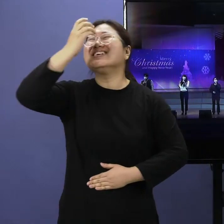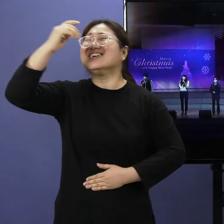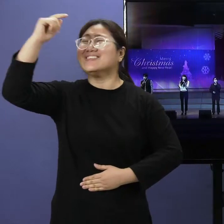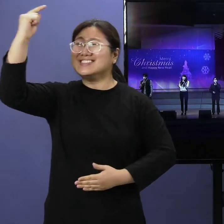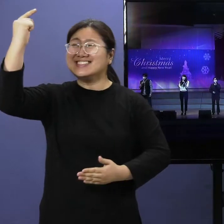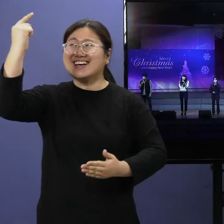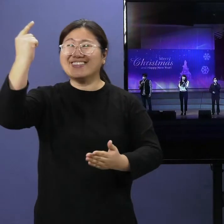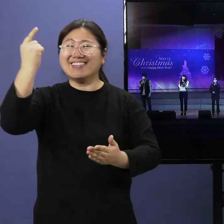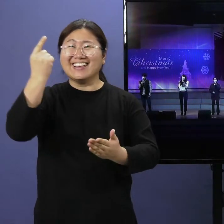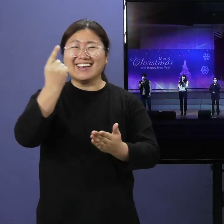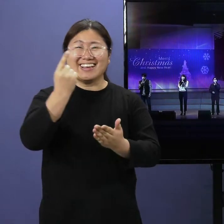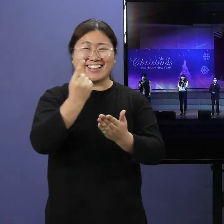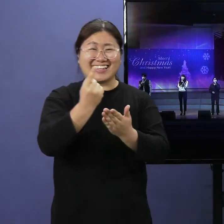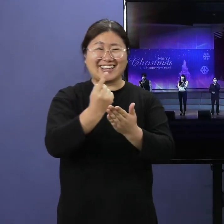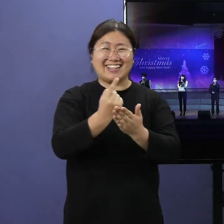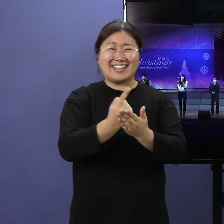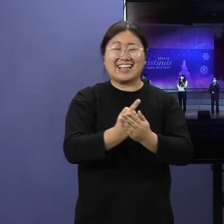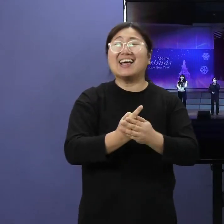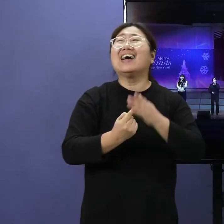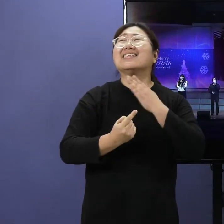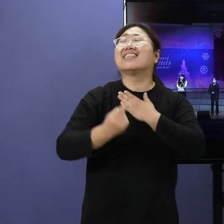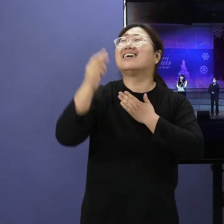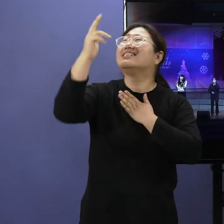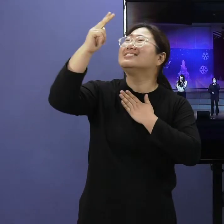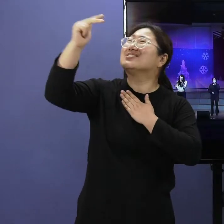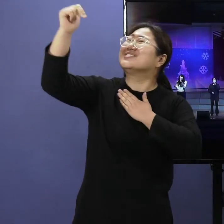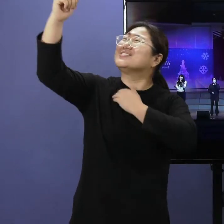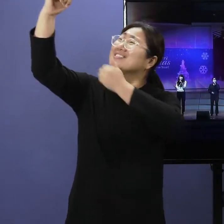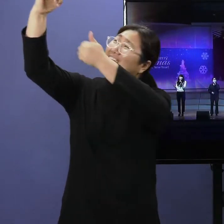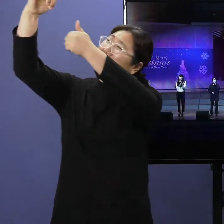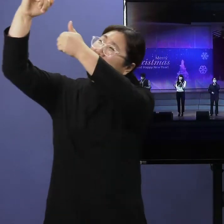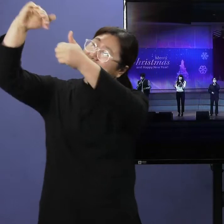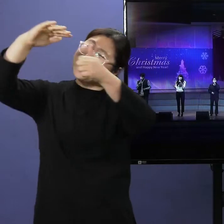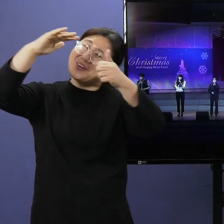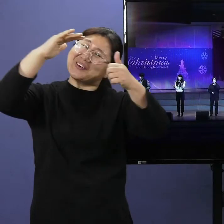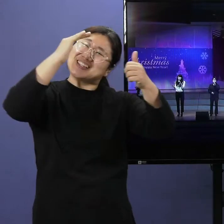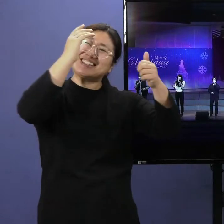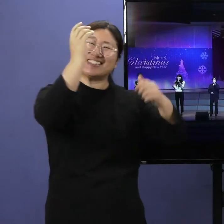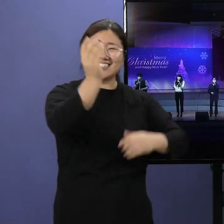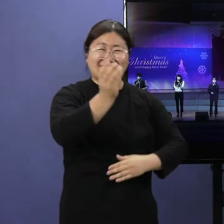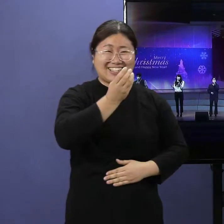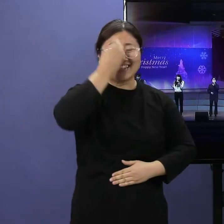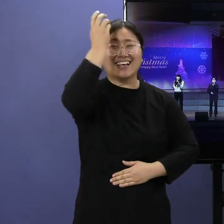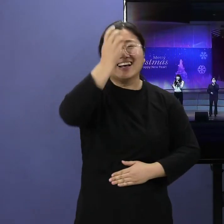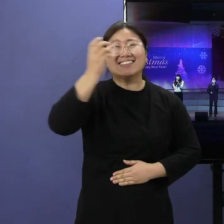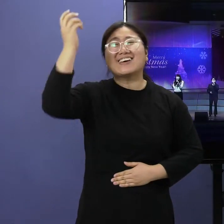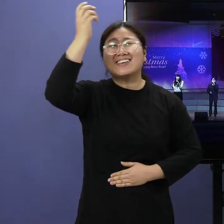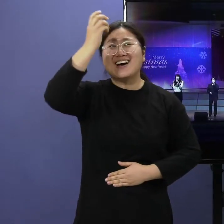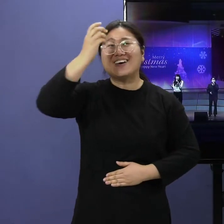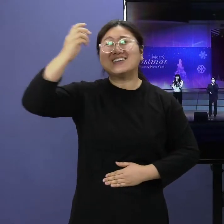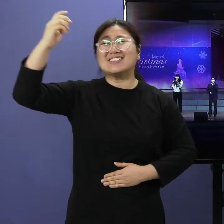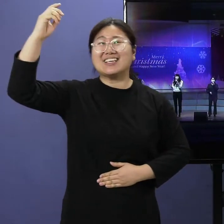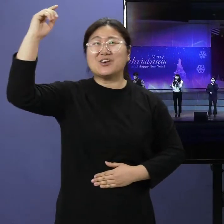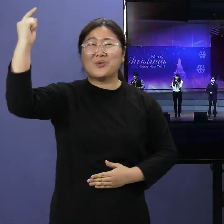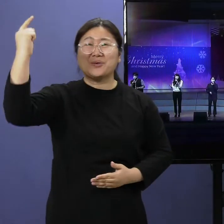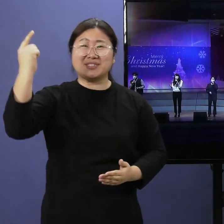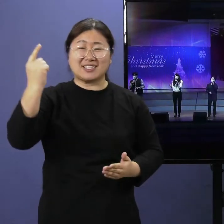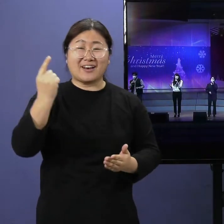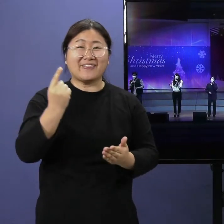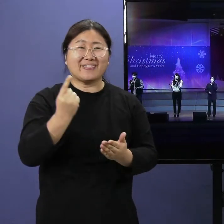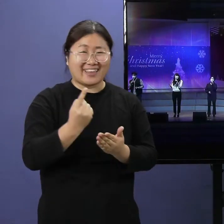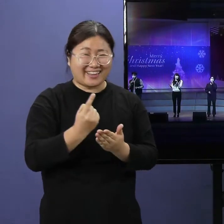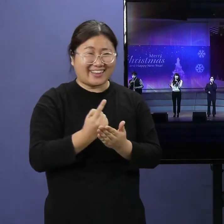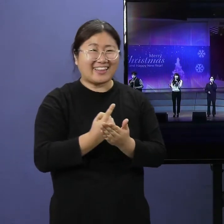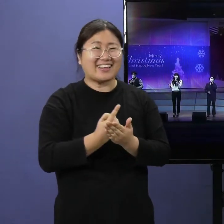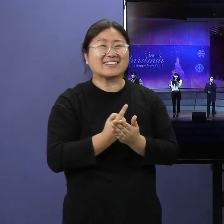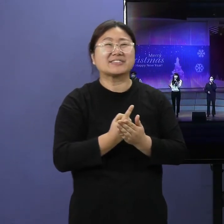성령이 오셨네. 내 주에 보내신 성령이